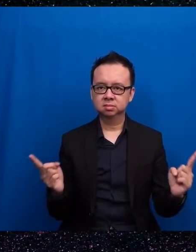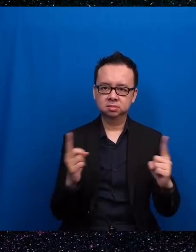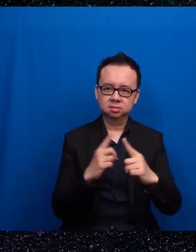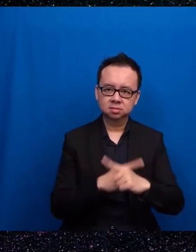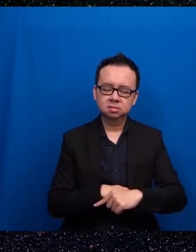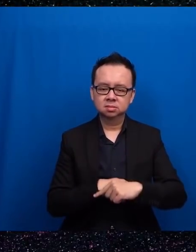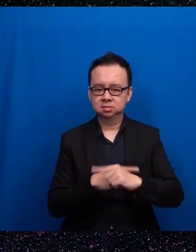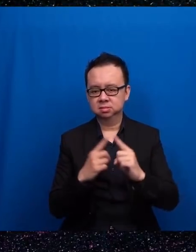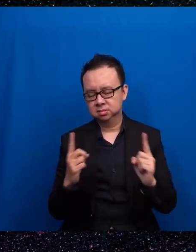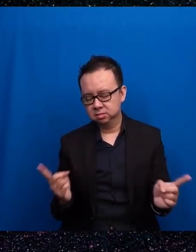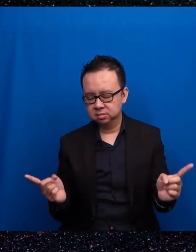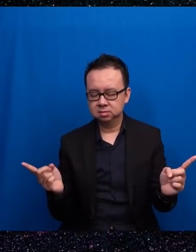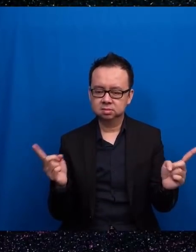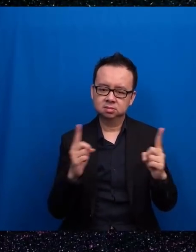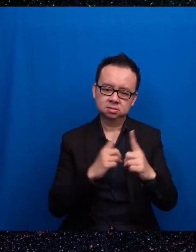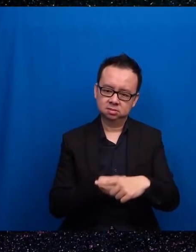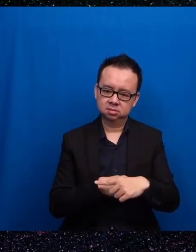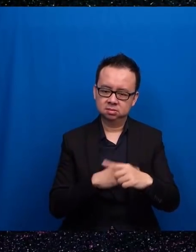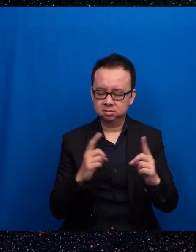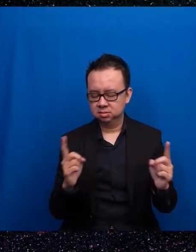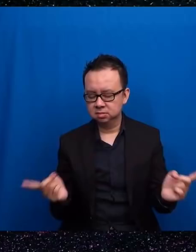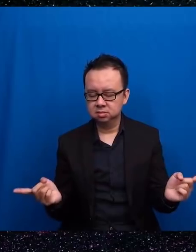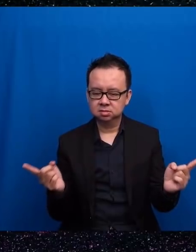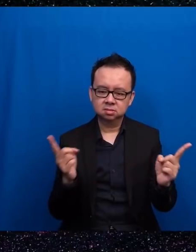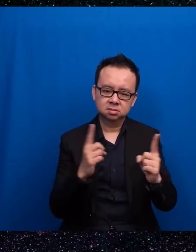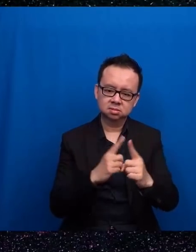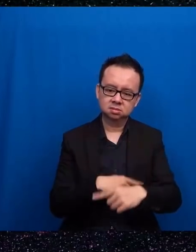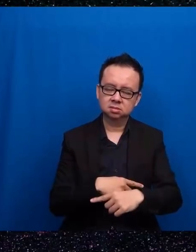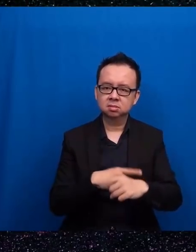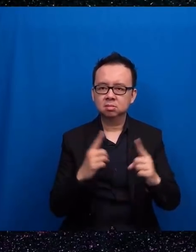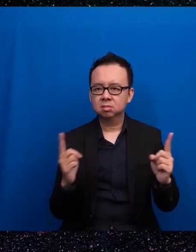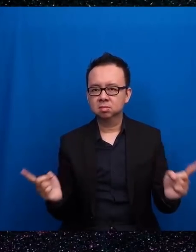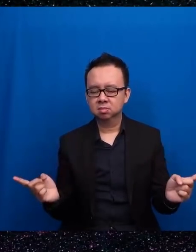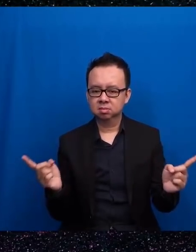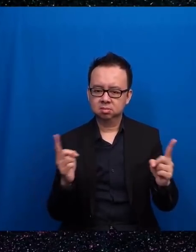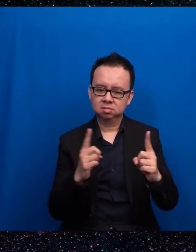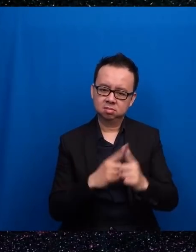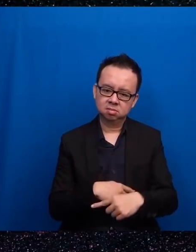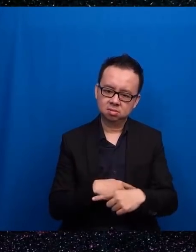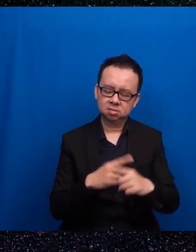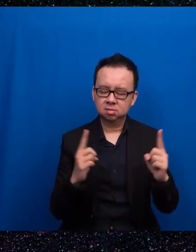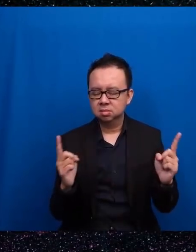sandana ya yaso. Iyana lama ya sandana ya ramu.